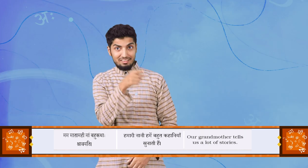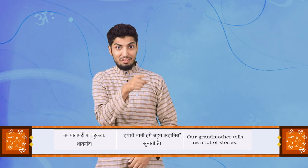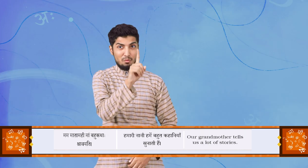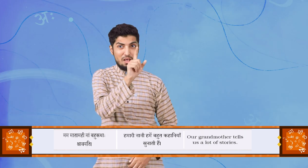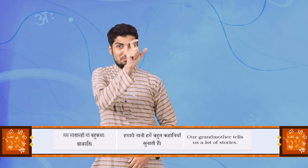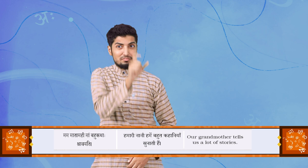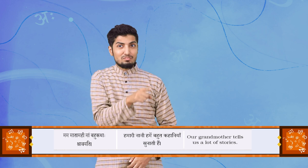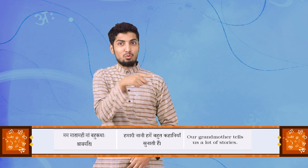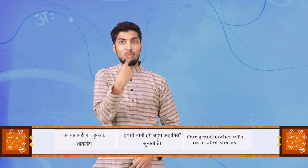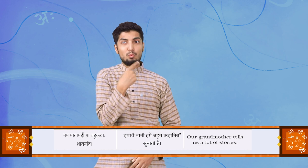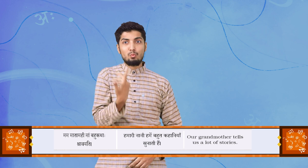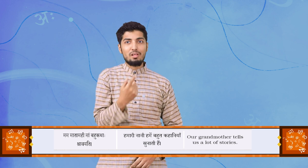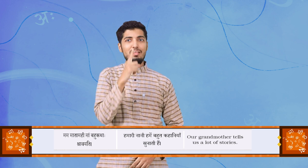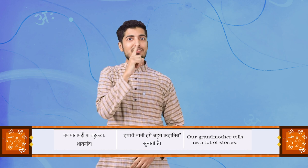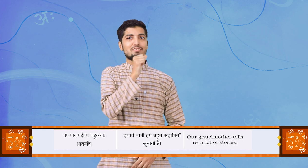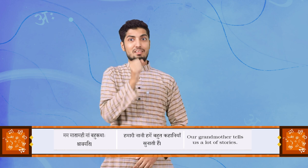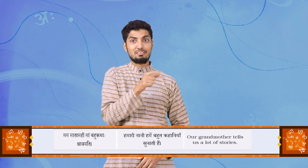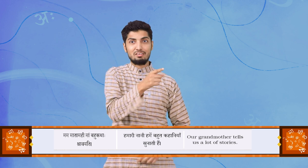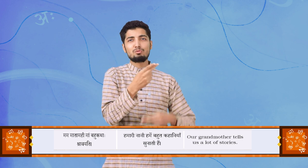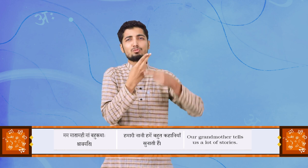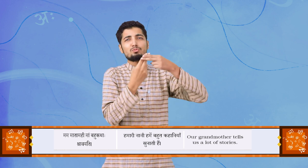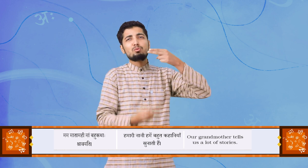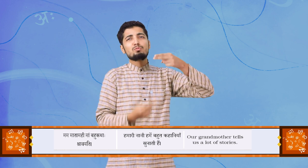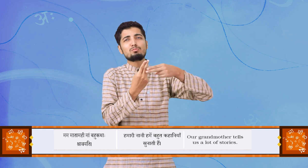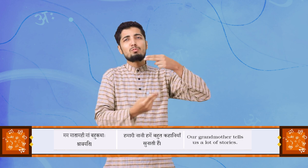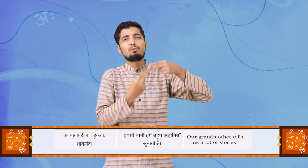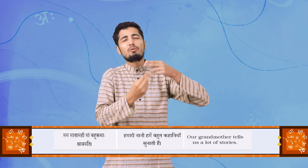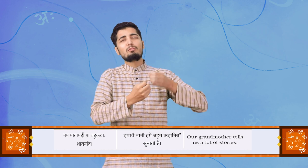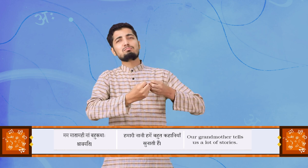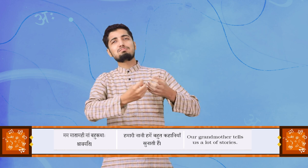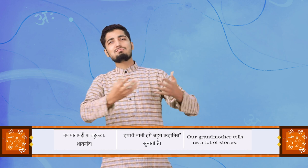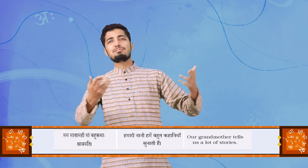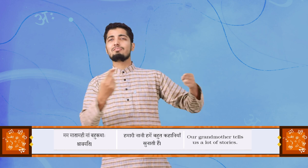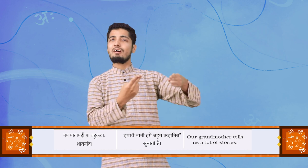मेरे मामा आता मई माह तथा दूसरा व्यक्ति को